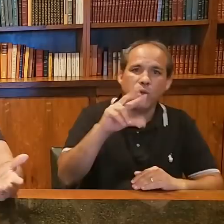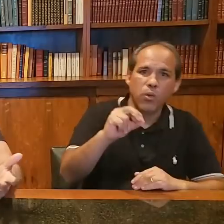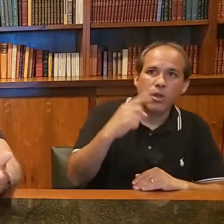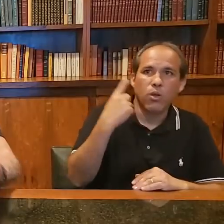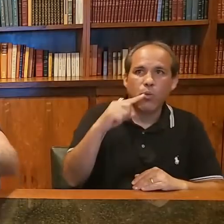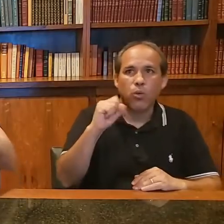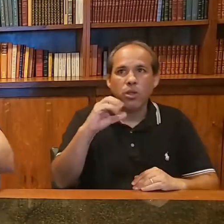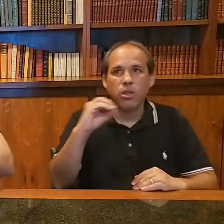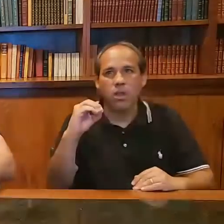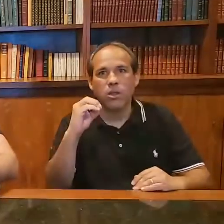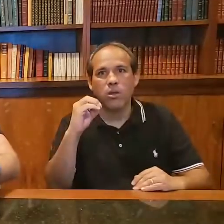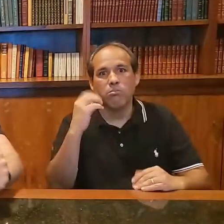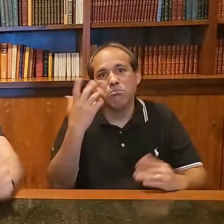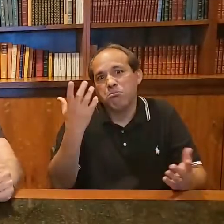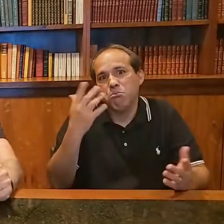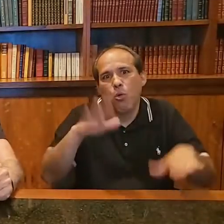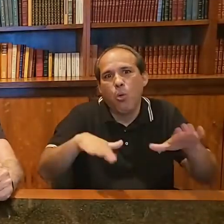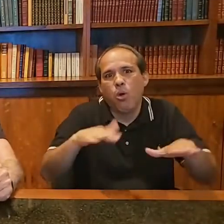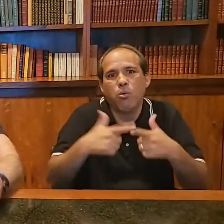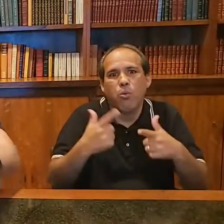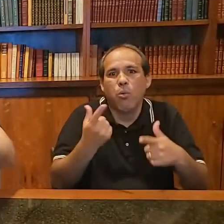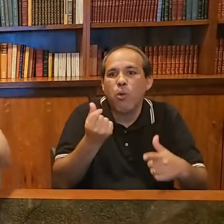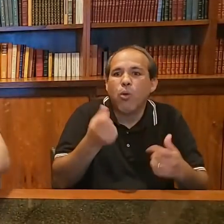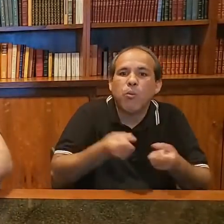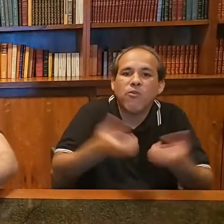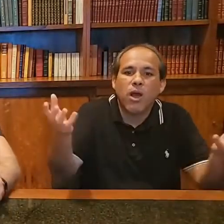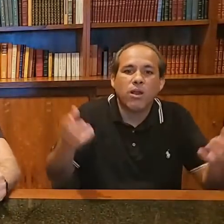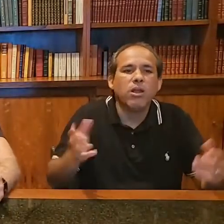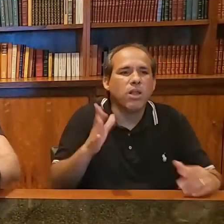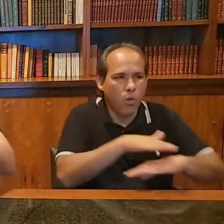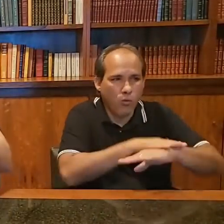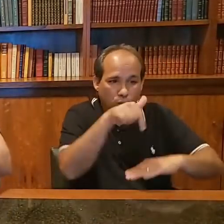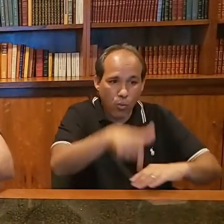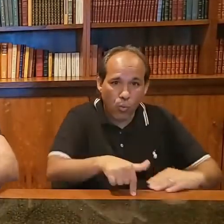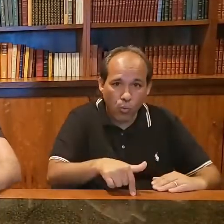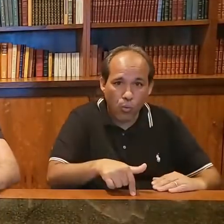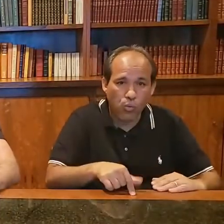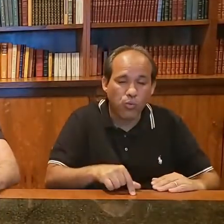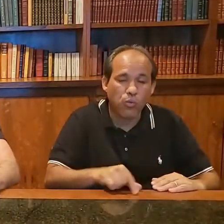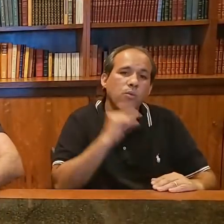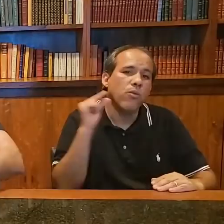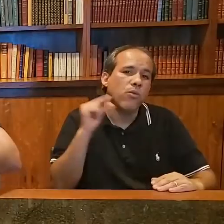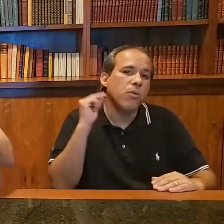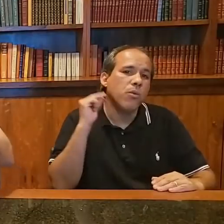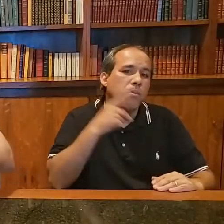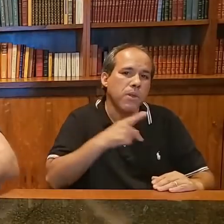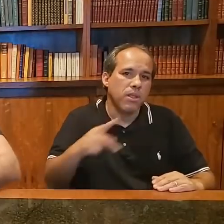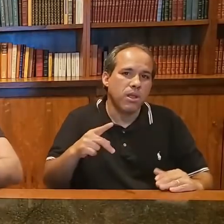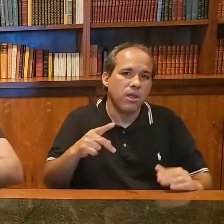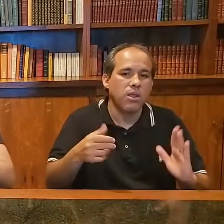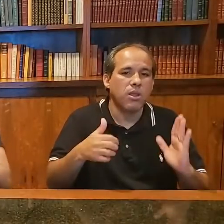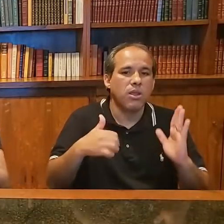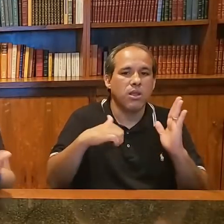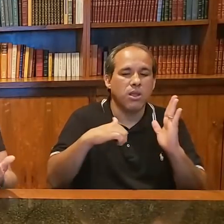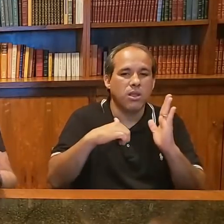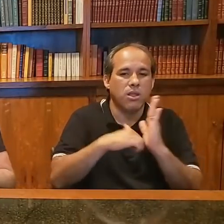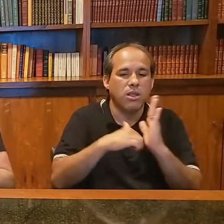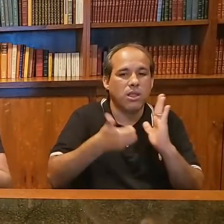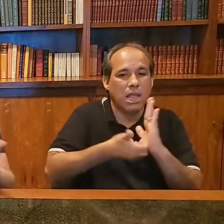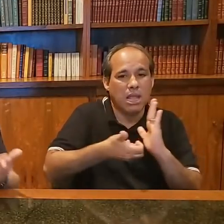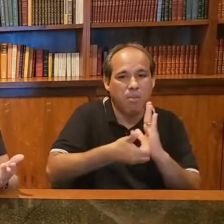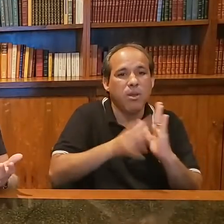for, valor fixo. Conversei hoje com o presidente da Câmara, Arthur Lira, vai botar o projeto em votação que trata desse assunto. O que, que nós resolvemos